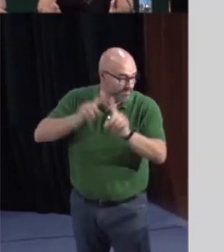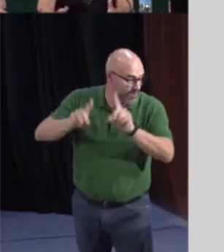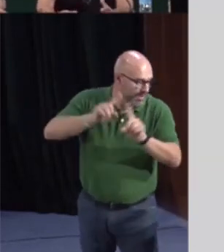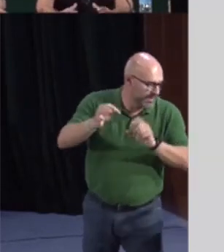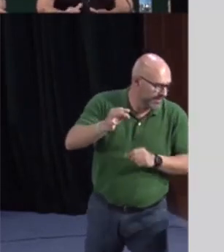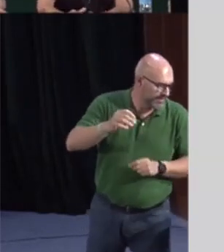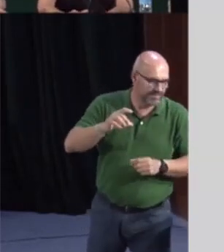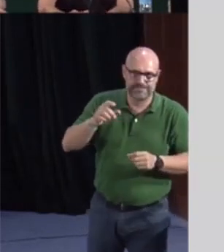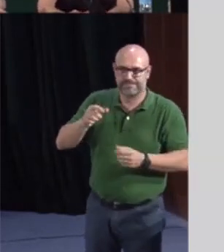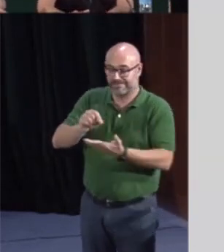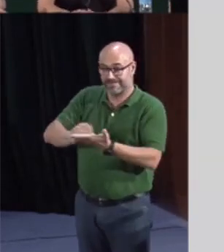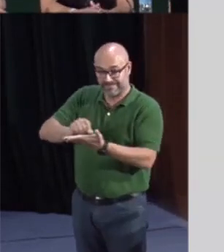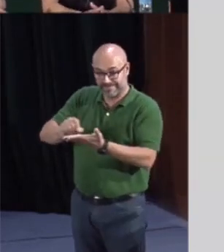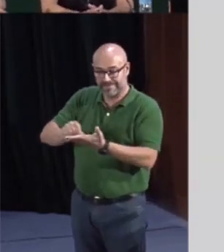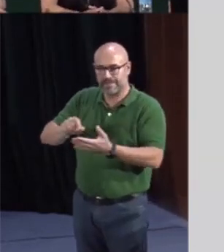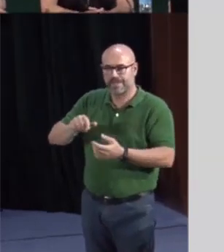las preguntas.